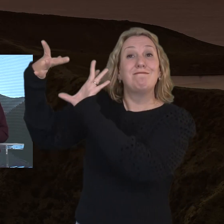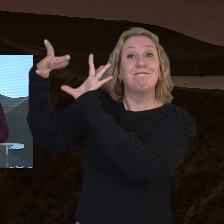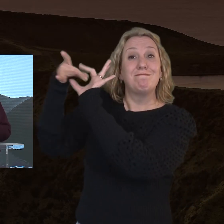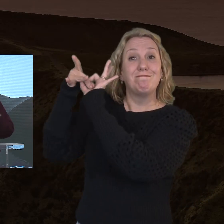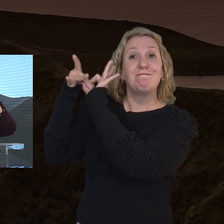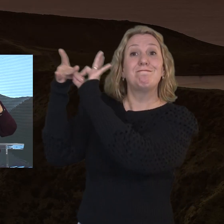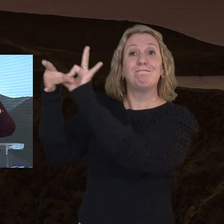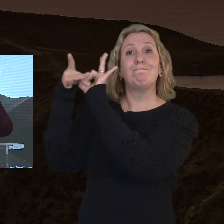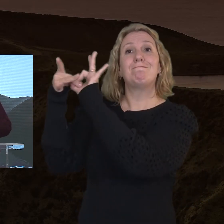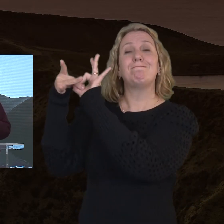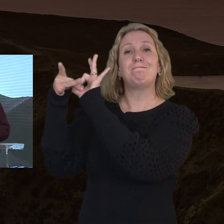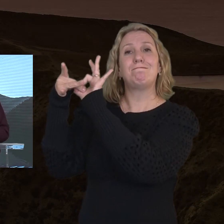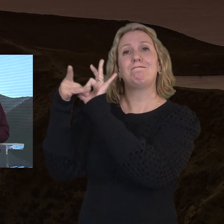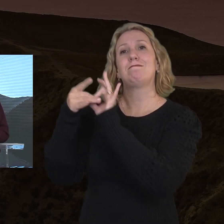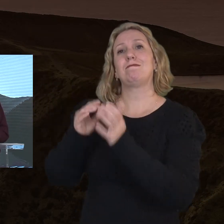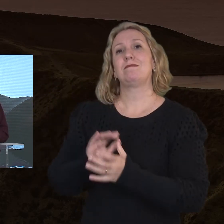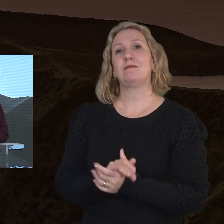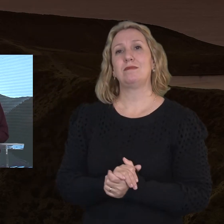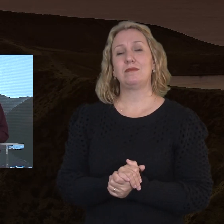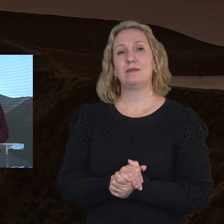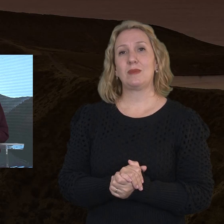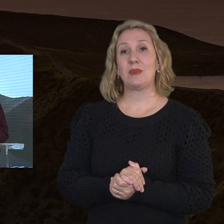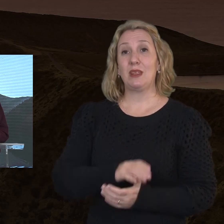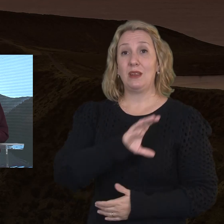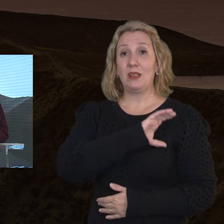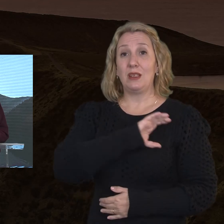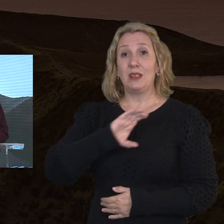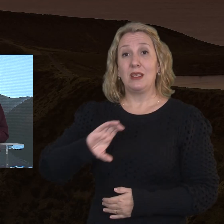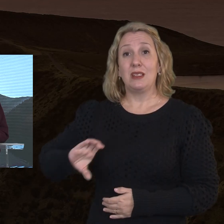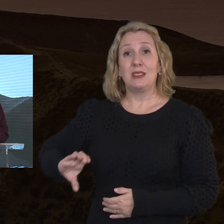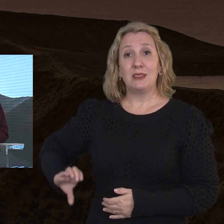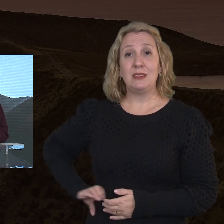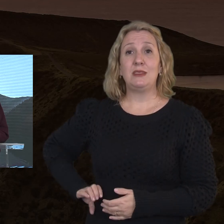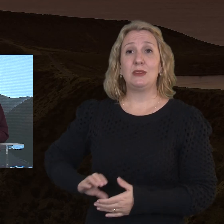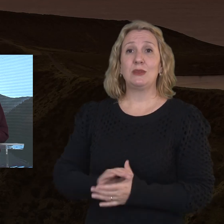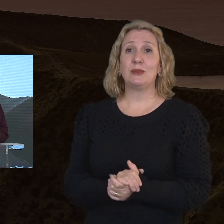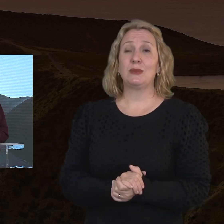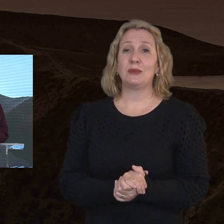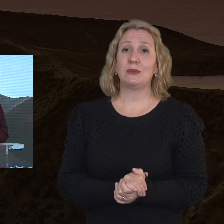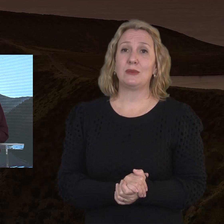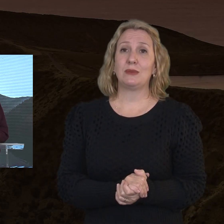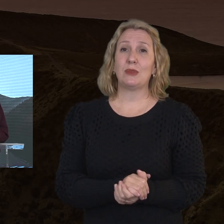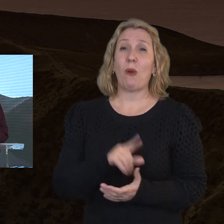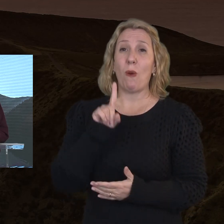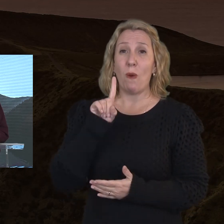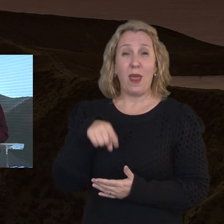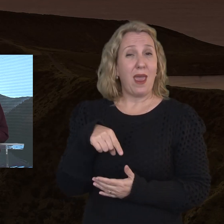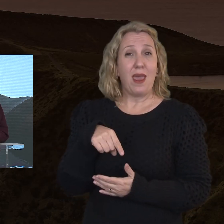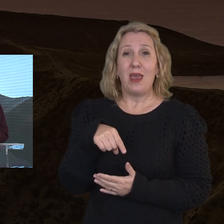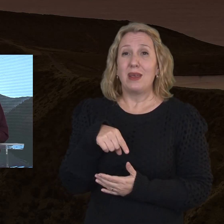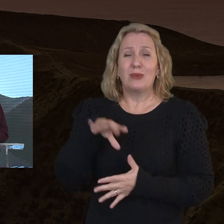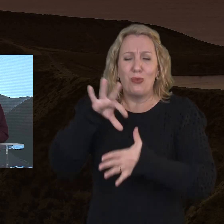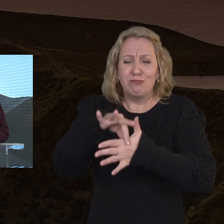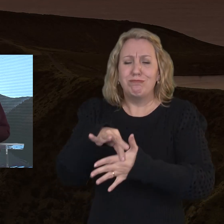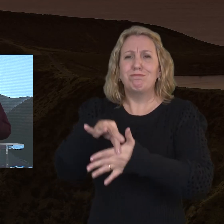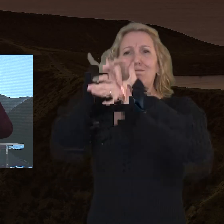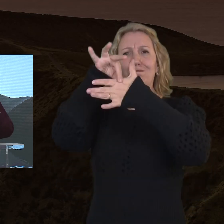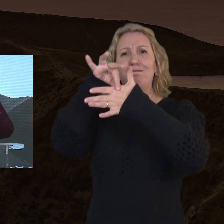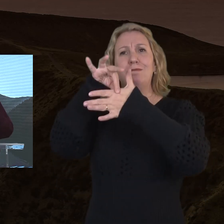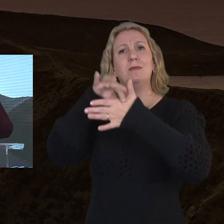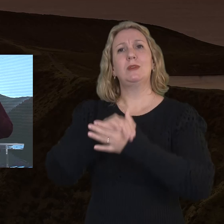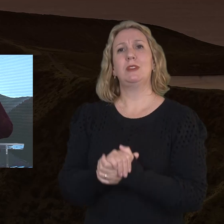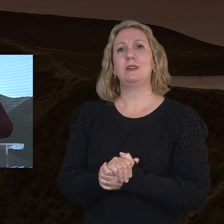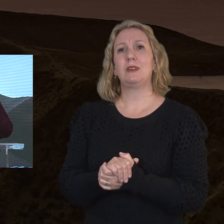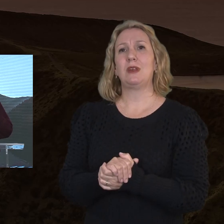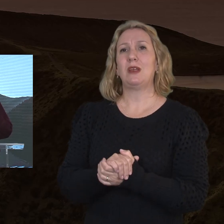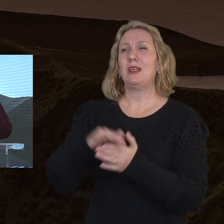chave precisamos estar conectados cristo é aquilo aquele em tudo surgiste ele é o